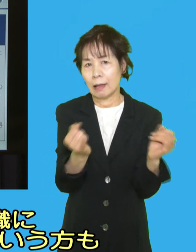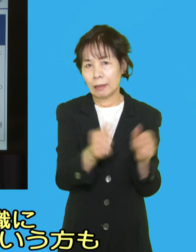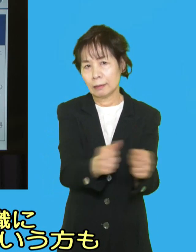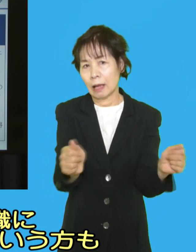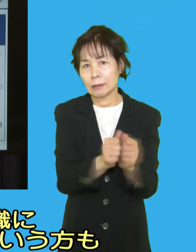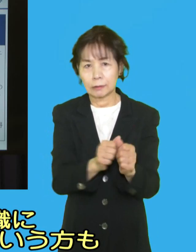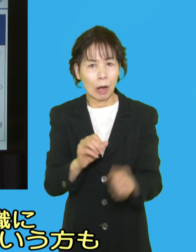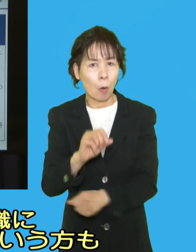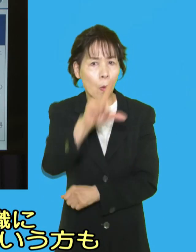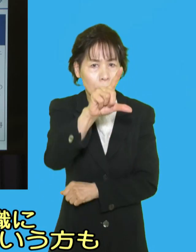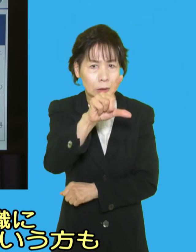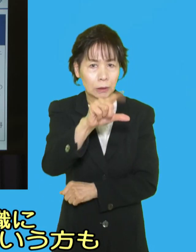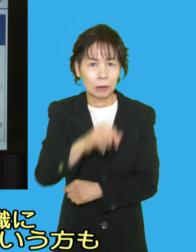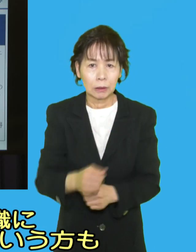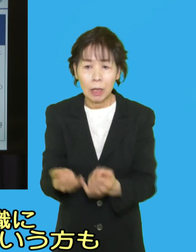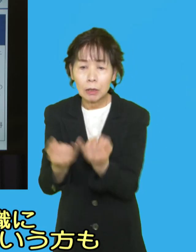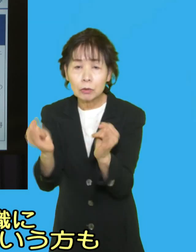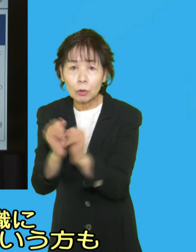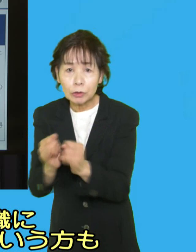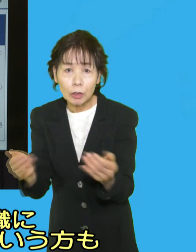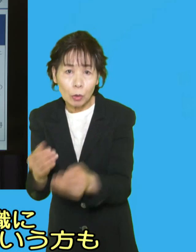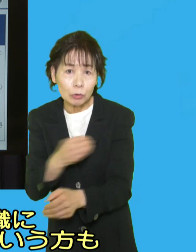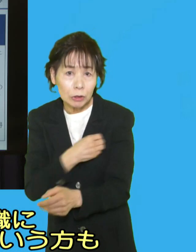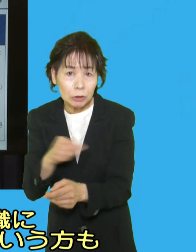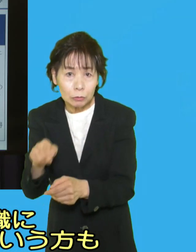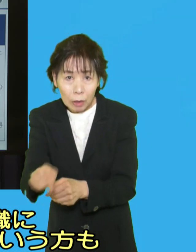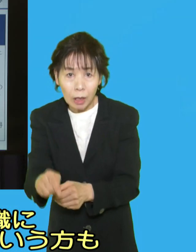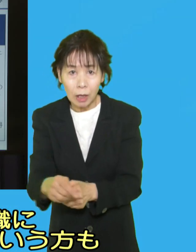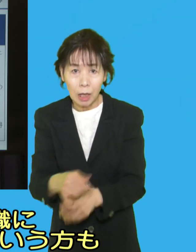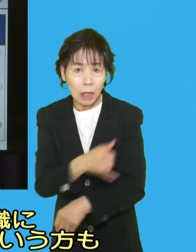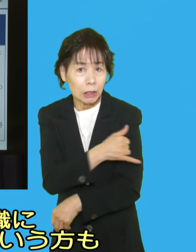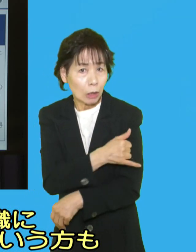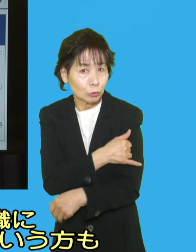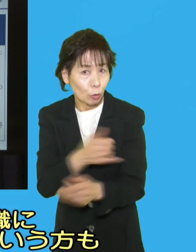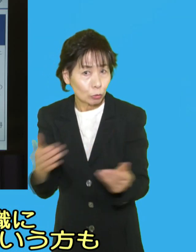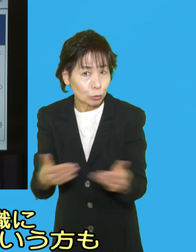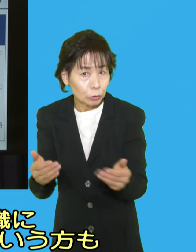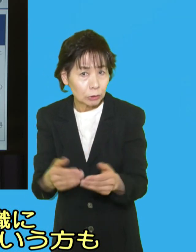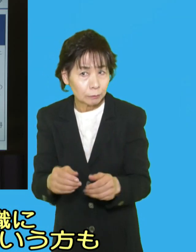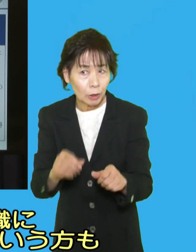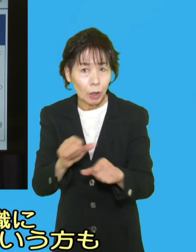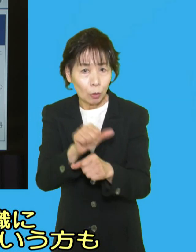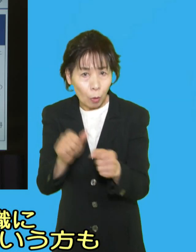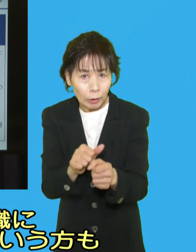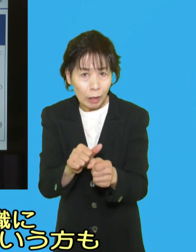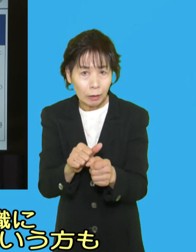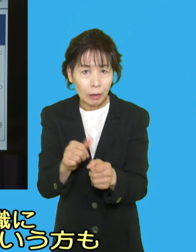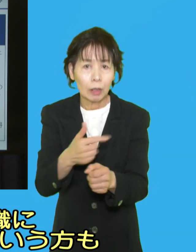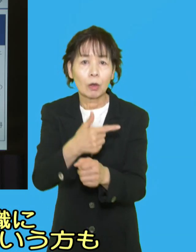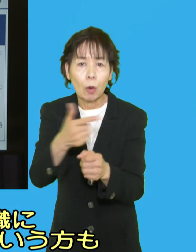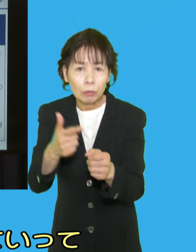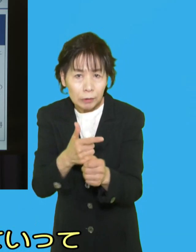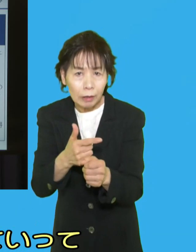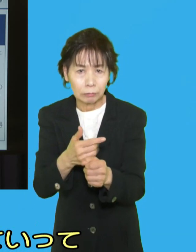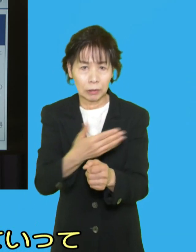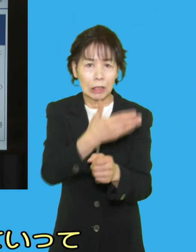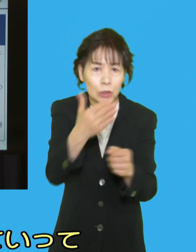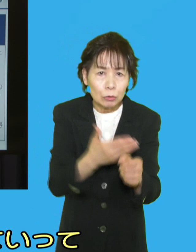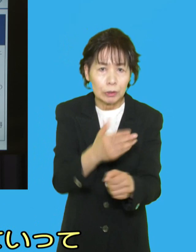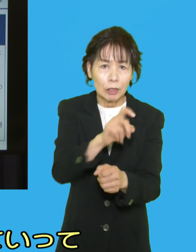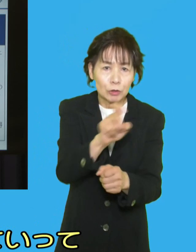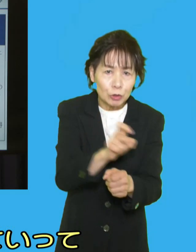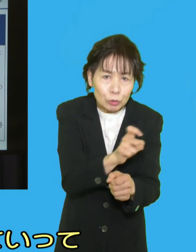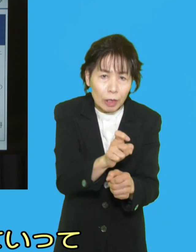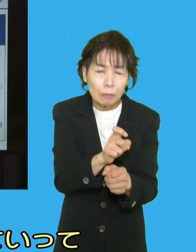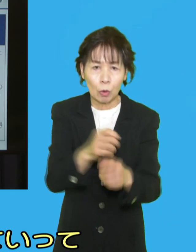でその女性職員はその同じ役職に、5年や6年、9年10年という方もいたか